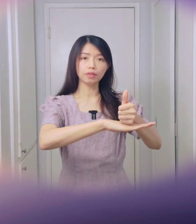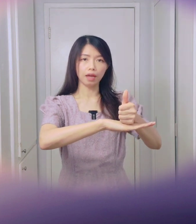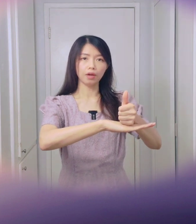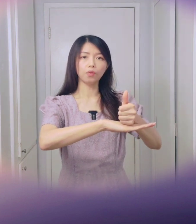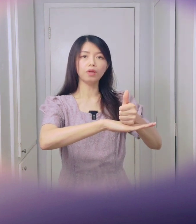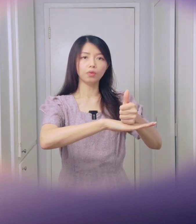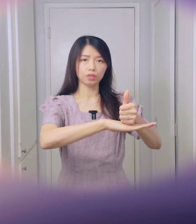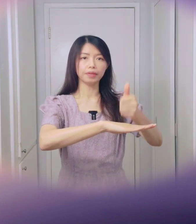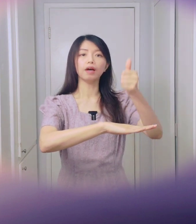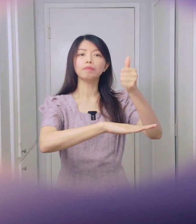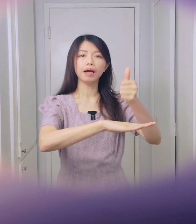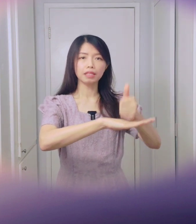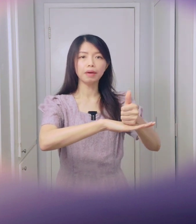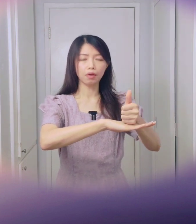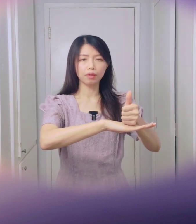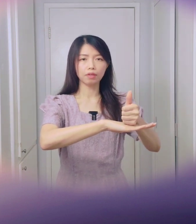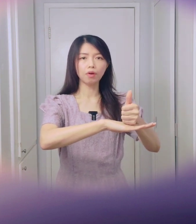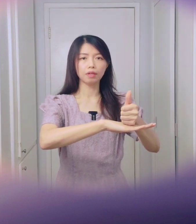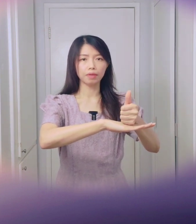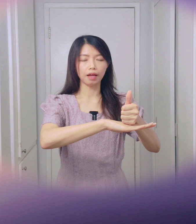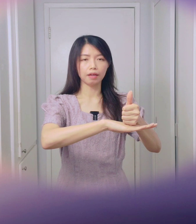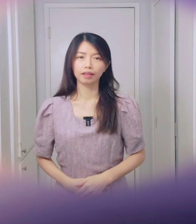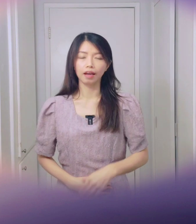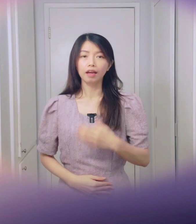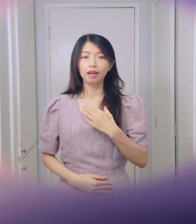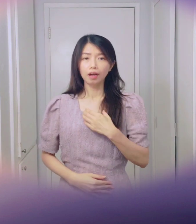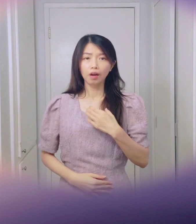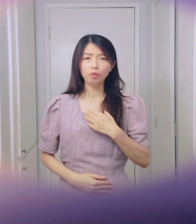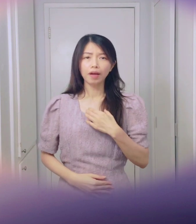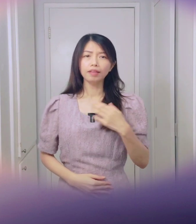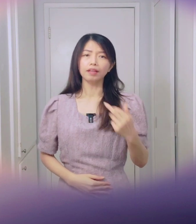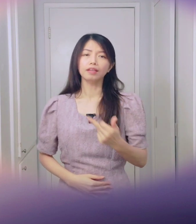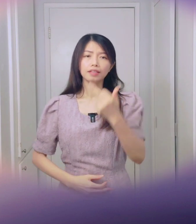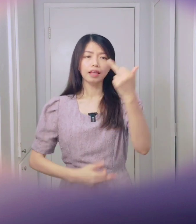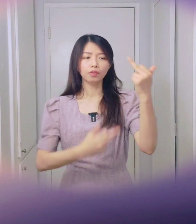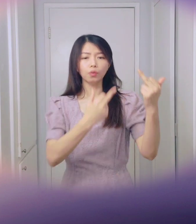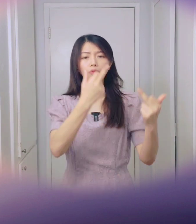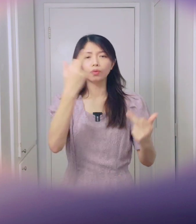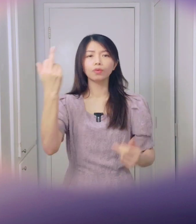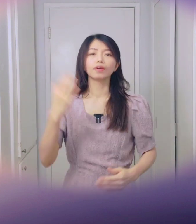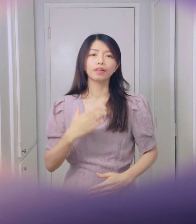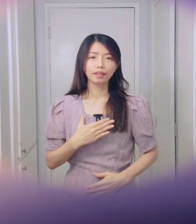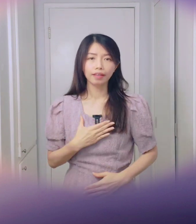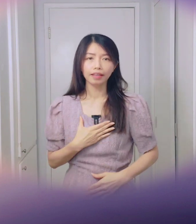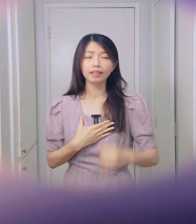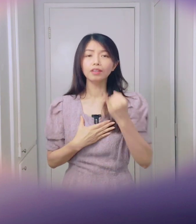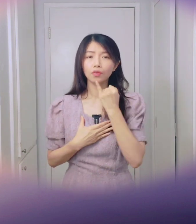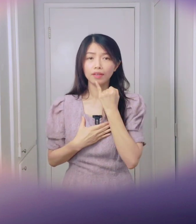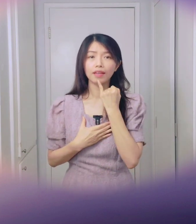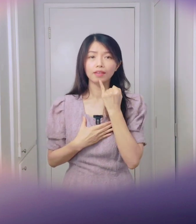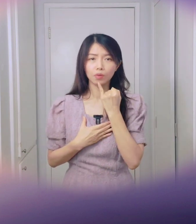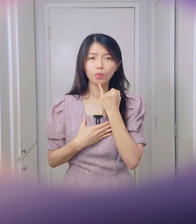왼손 등에 올려놓으시면 돼요. 마지막이라고 한 뜻의 수어가 됩니다. 험한 산도